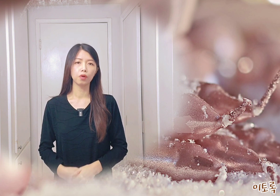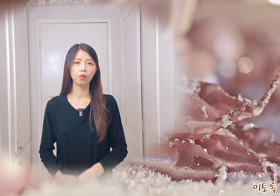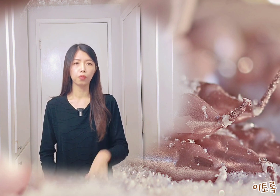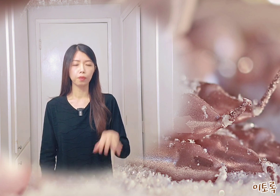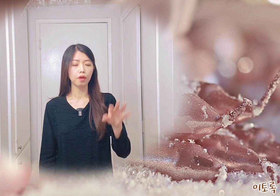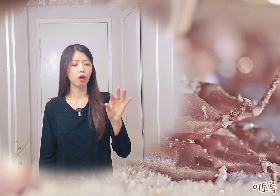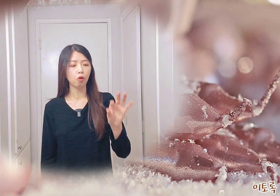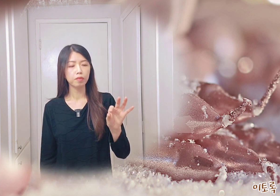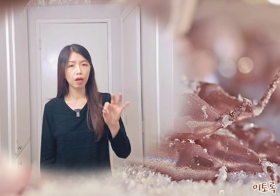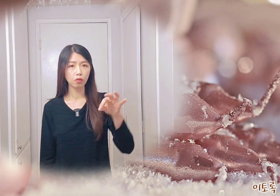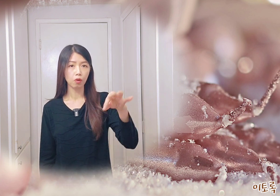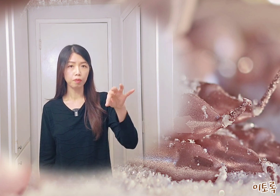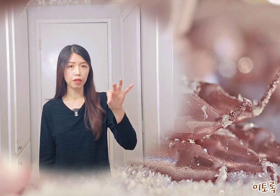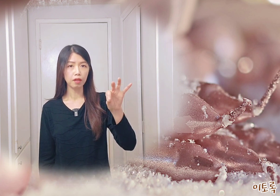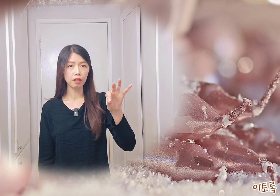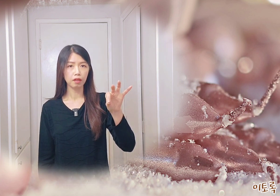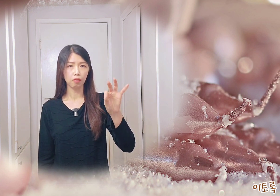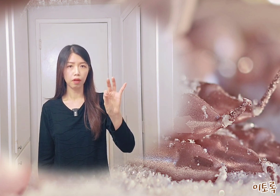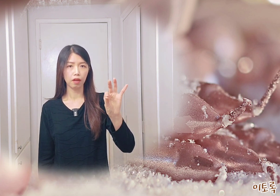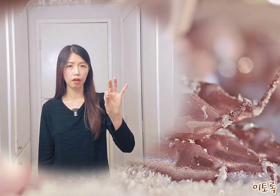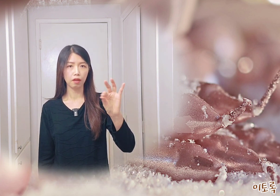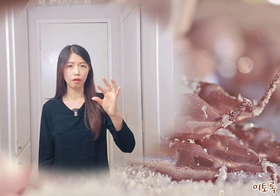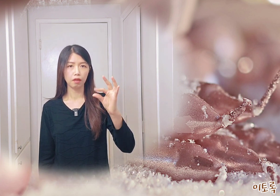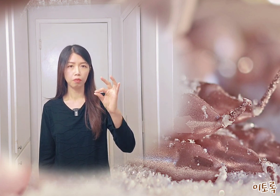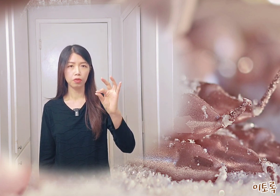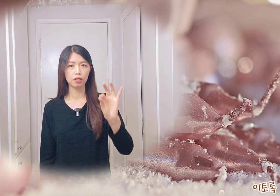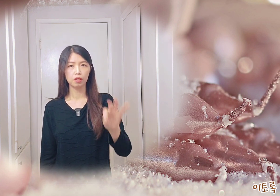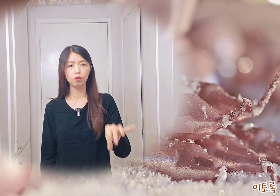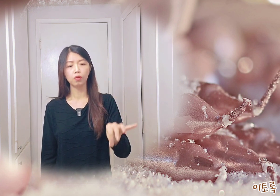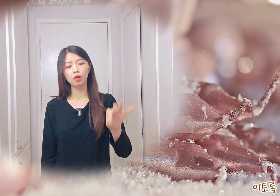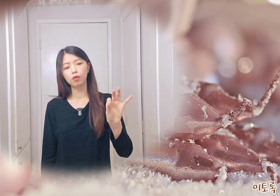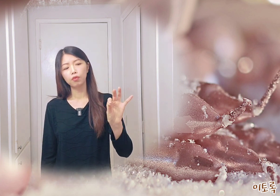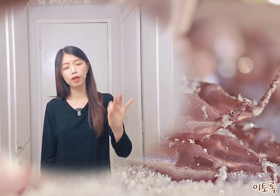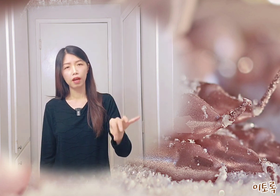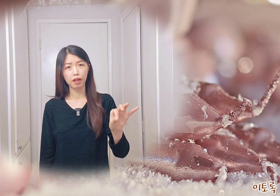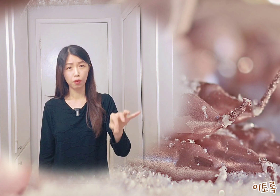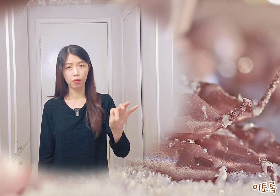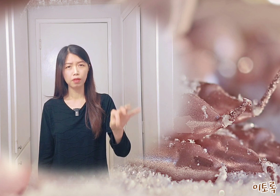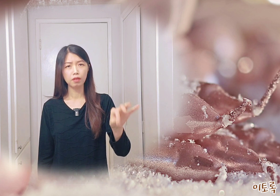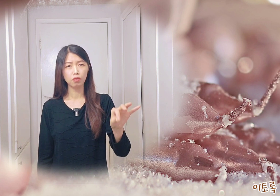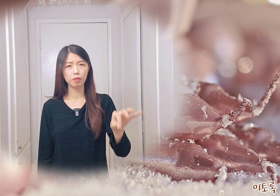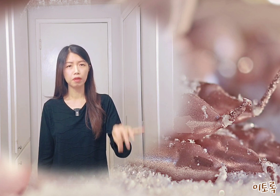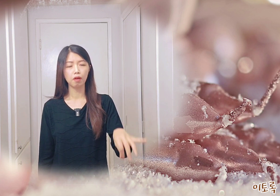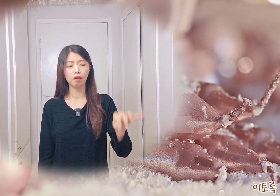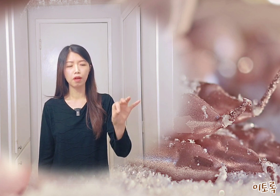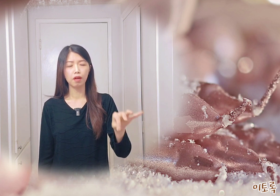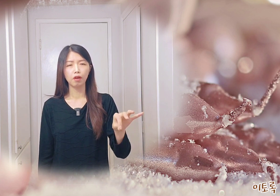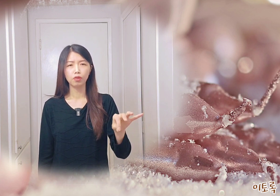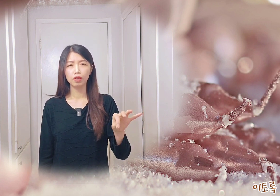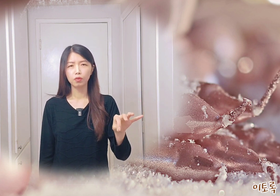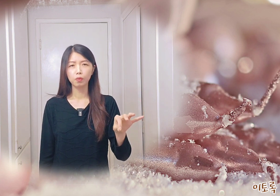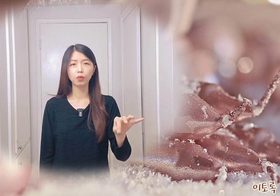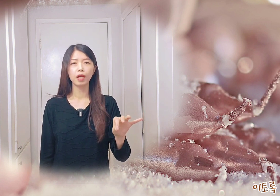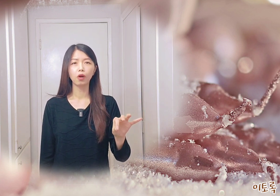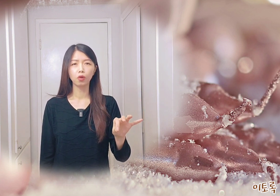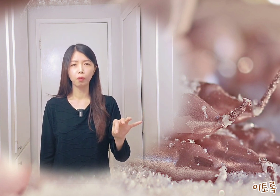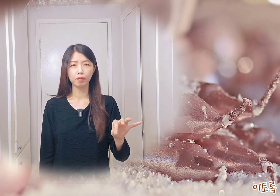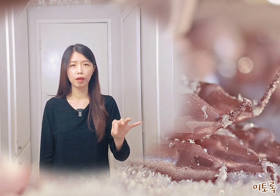뜻의 수어로 엄지하고 검지를 이렇게 붙이시고 위아래로 흔들어주면서, 우리가